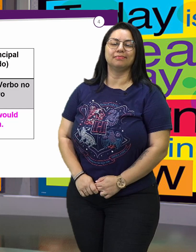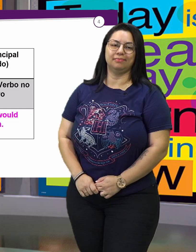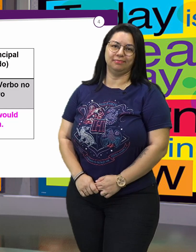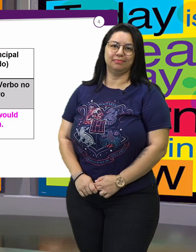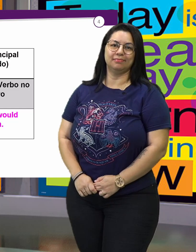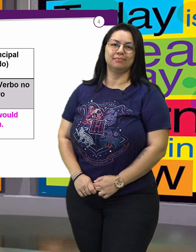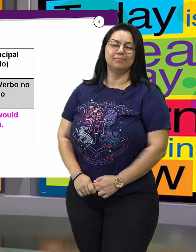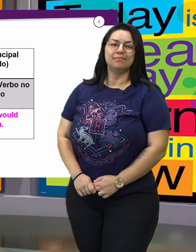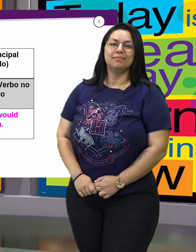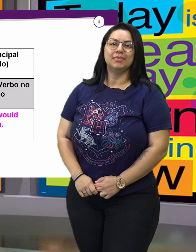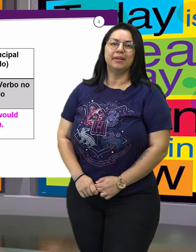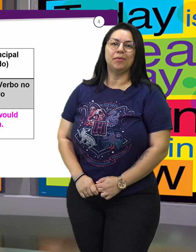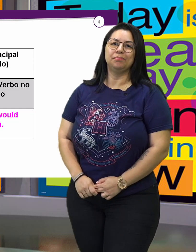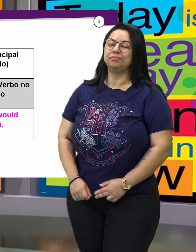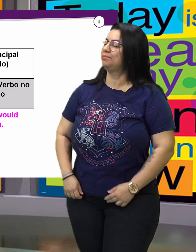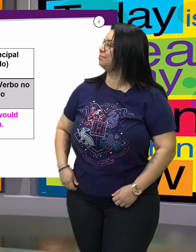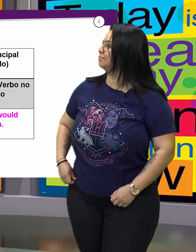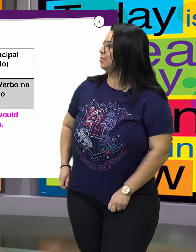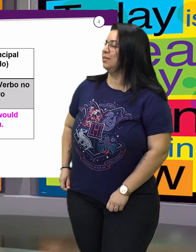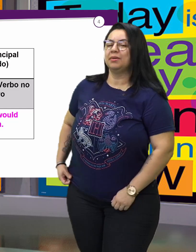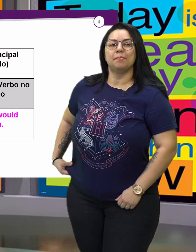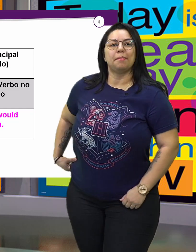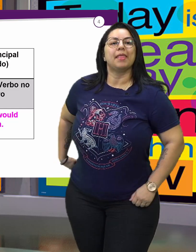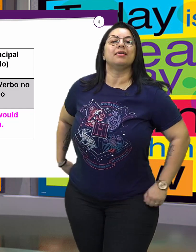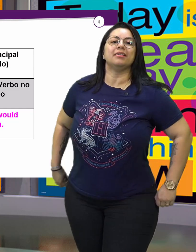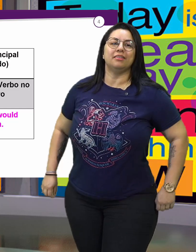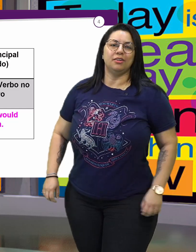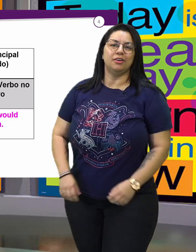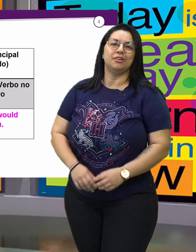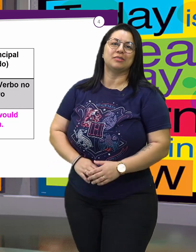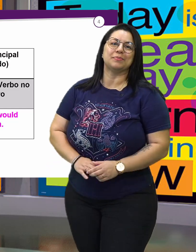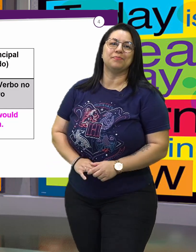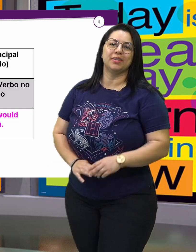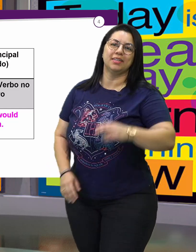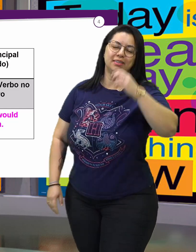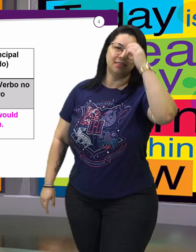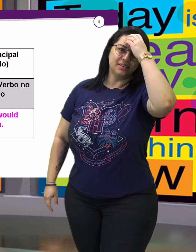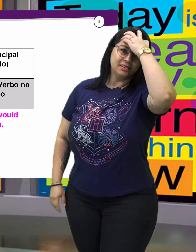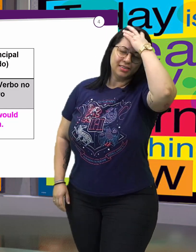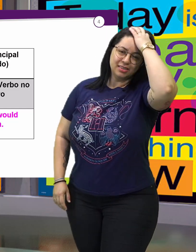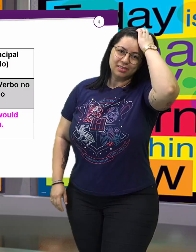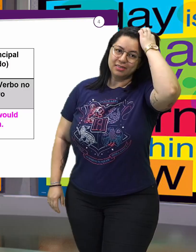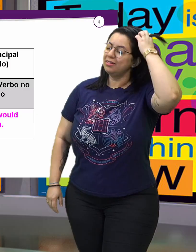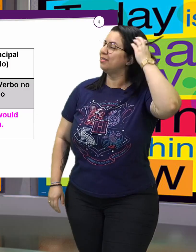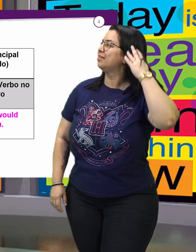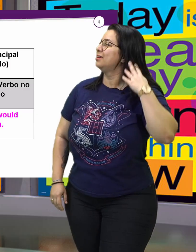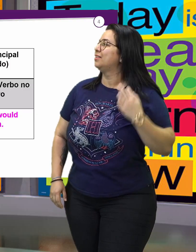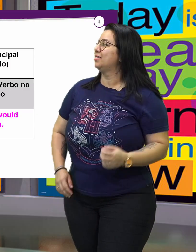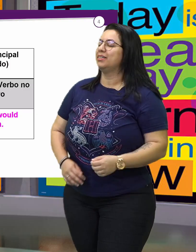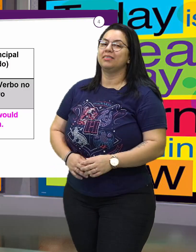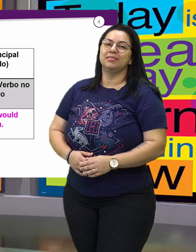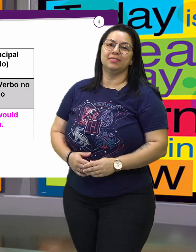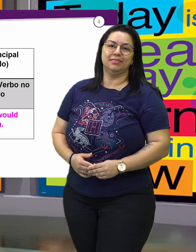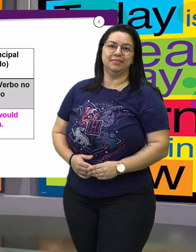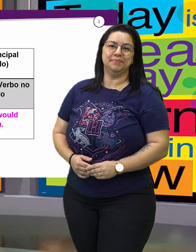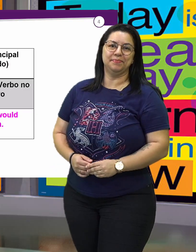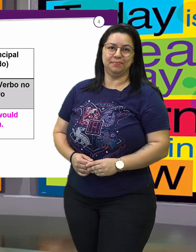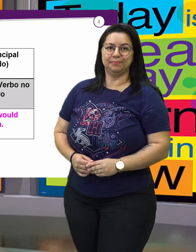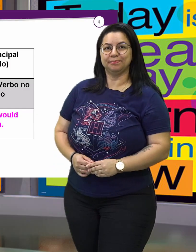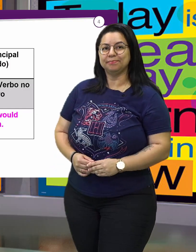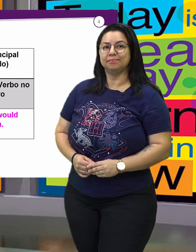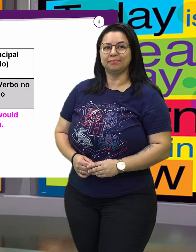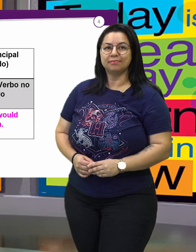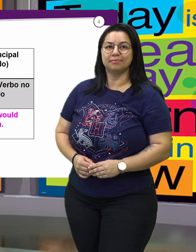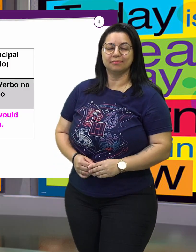coisa acontecesse, aí você teria um resultado provável de se acontecer lá no futuro. Essas situações da